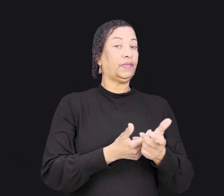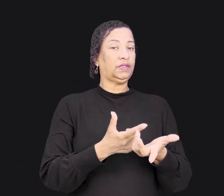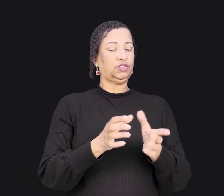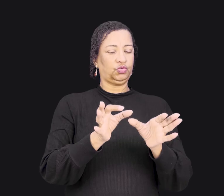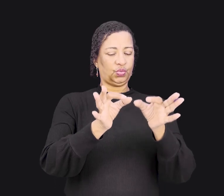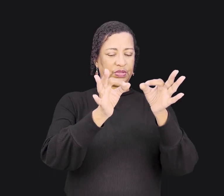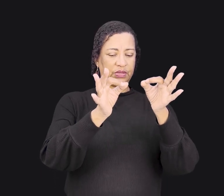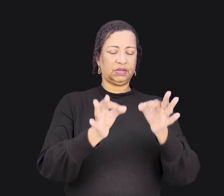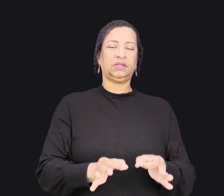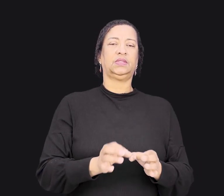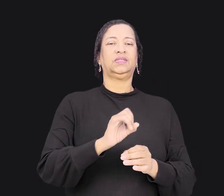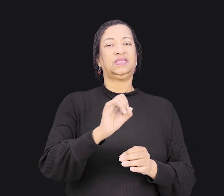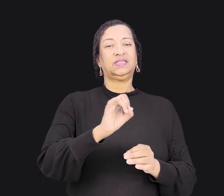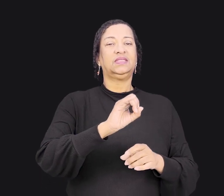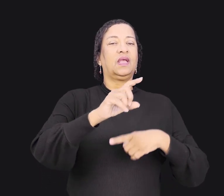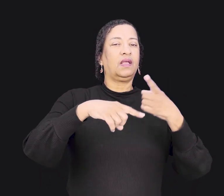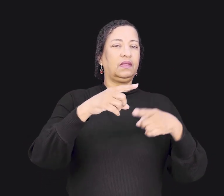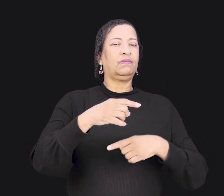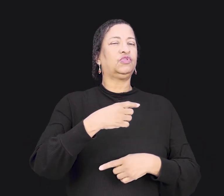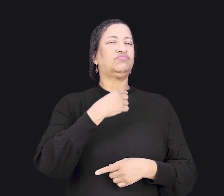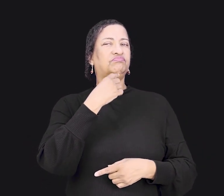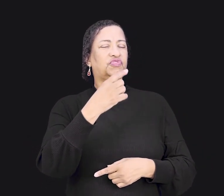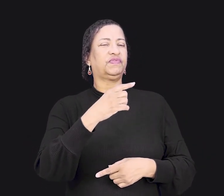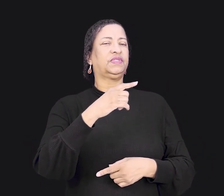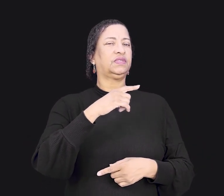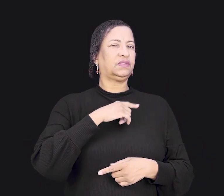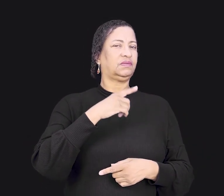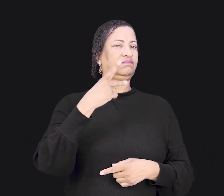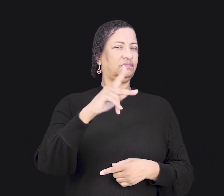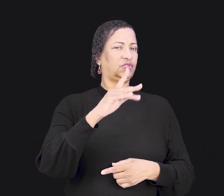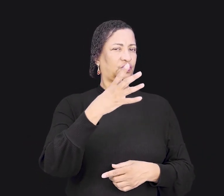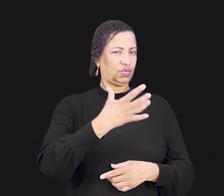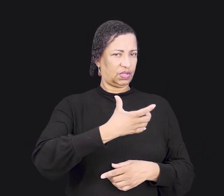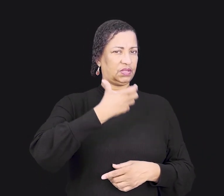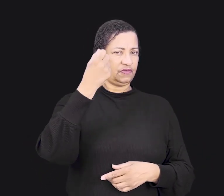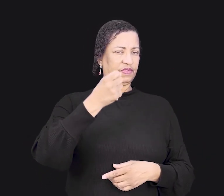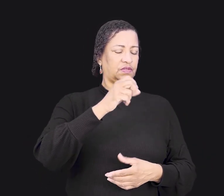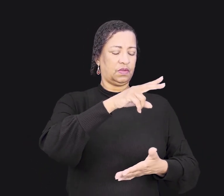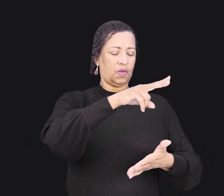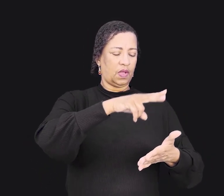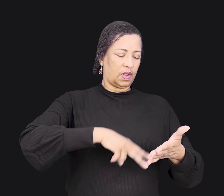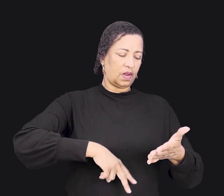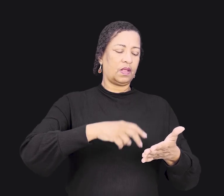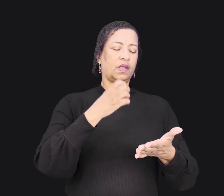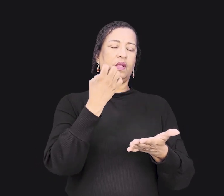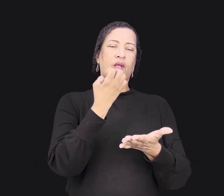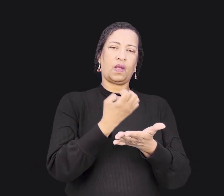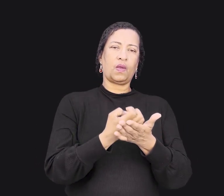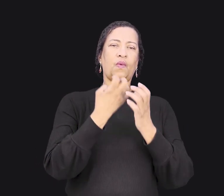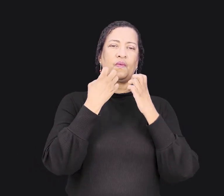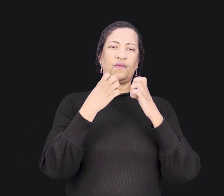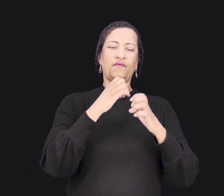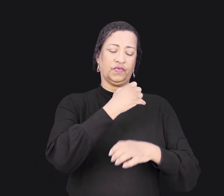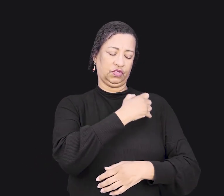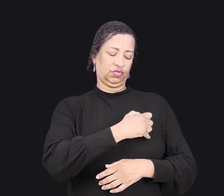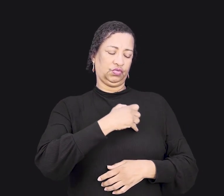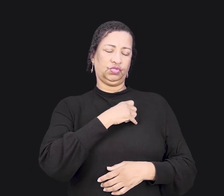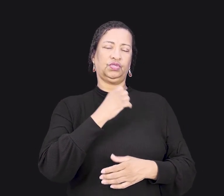Se depois disso você ainda tiver dúvida quanto à sua salvação, então leia o Evangelho de João, destacando todos os versículos